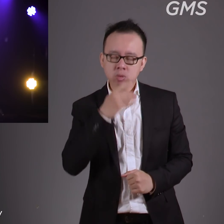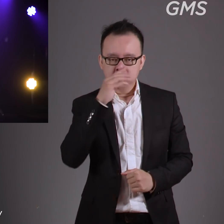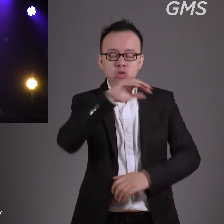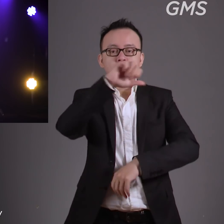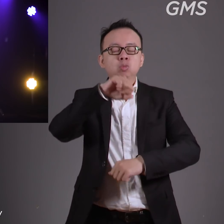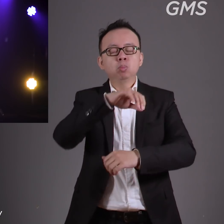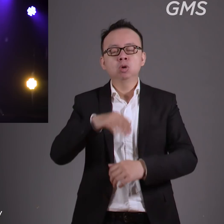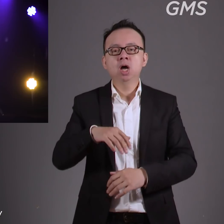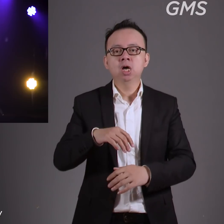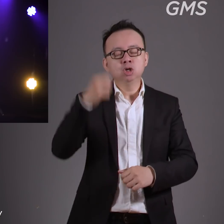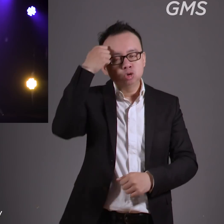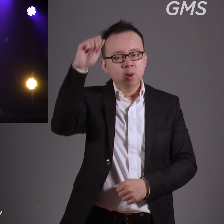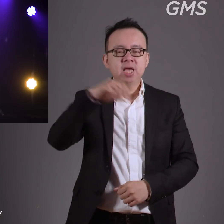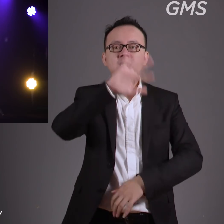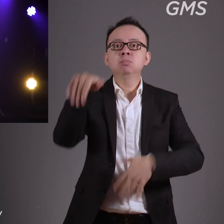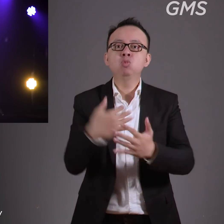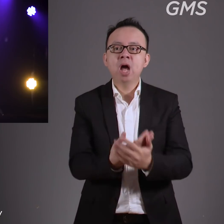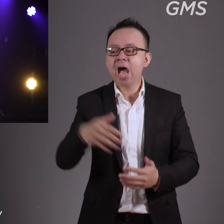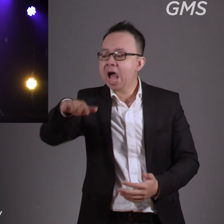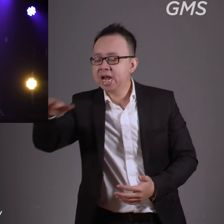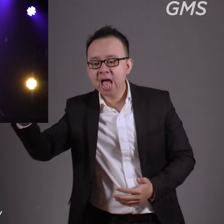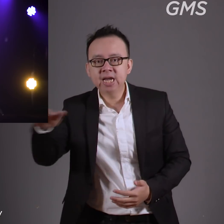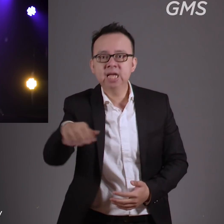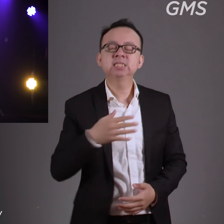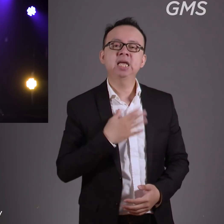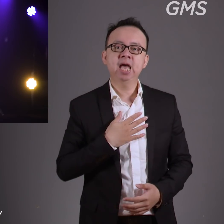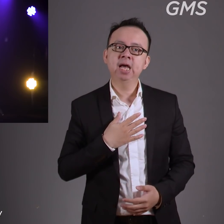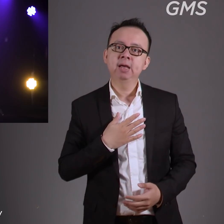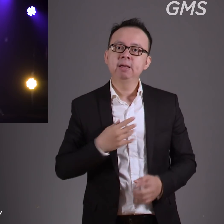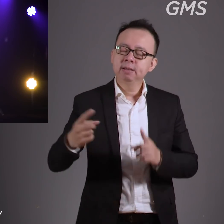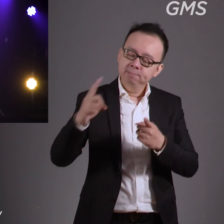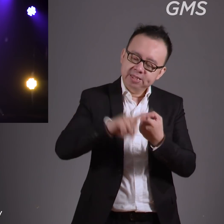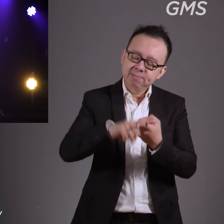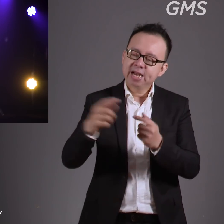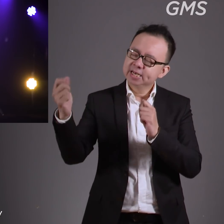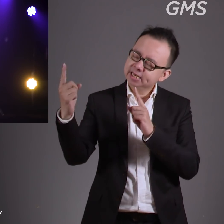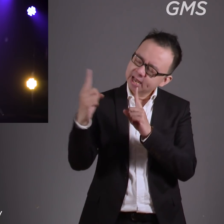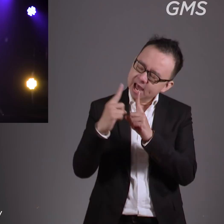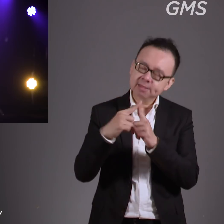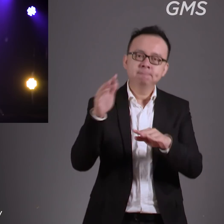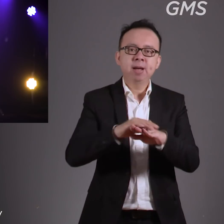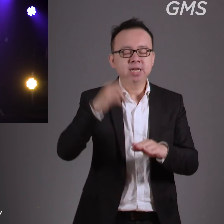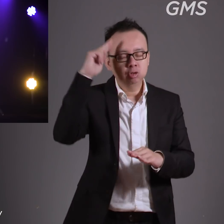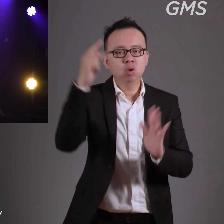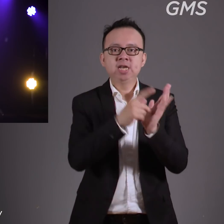kami, bahwa papa mamanya bergaul dengan Tuhan Yesus. Itu yang paling penting. Harta bisa